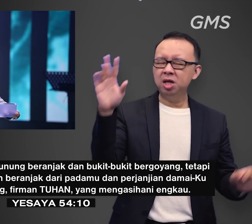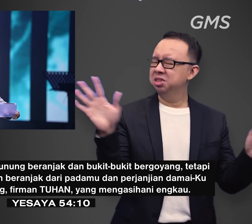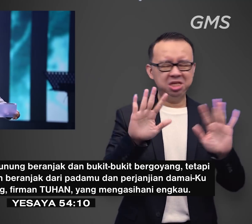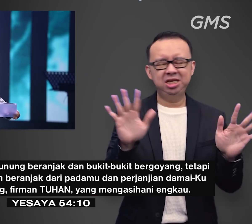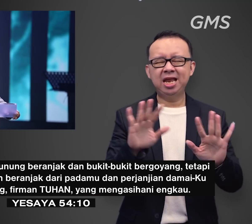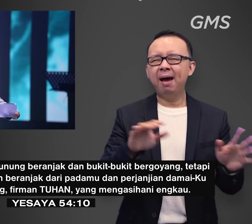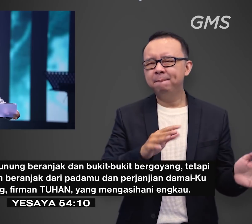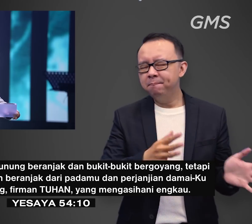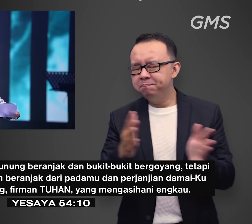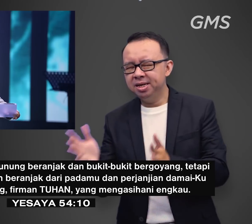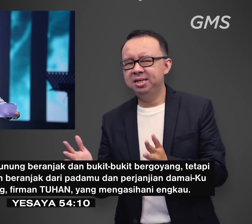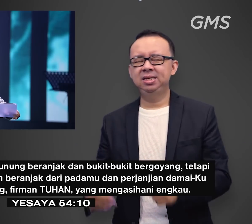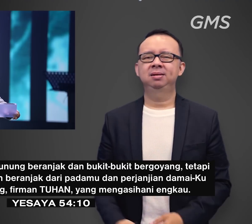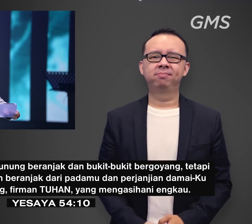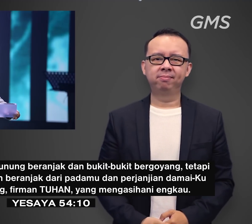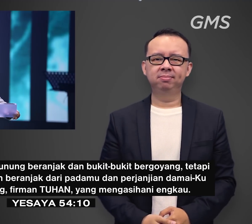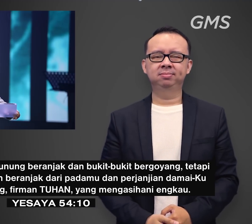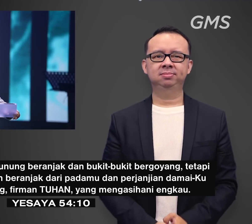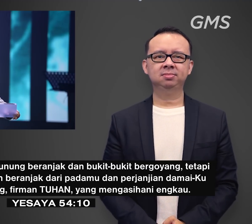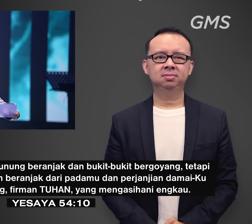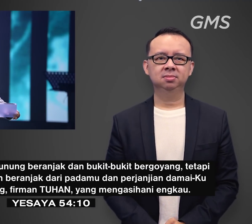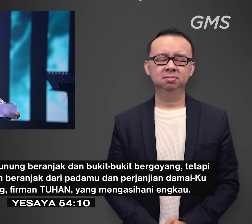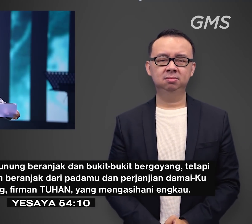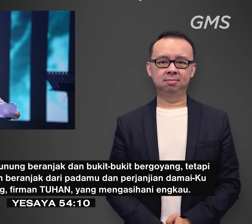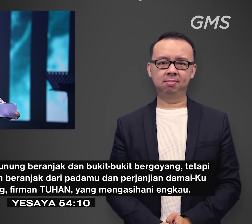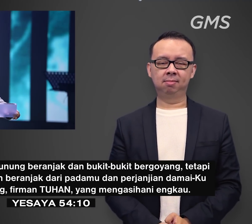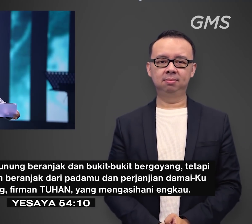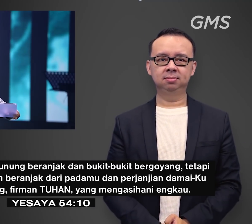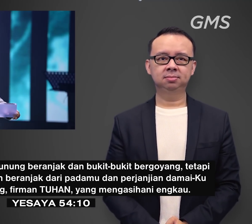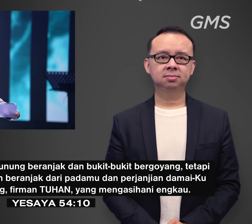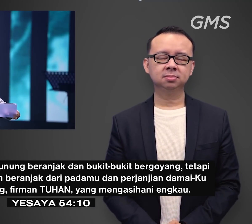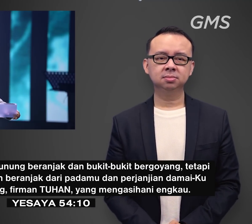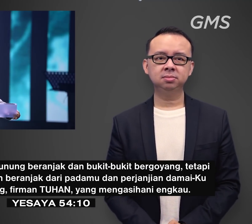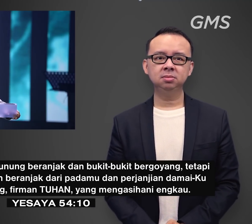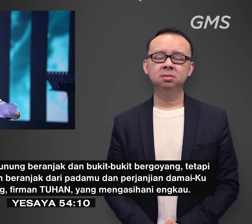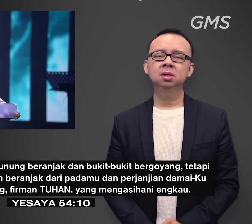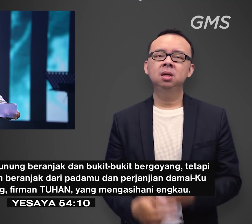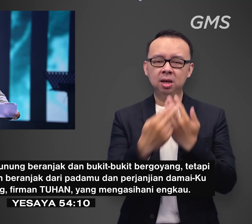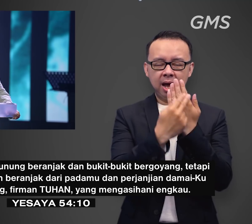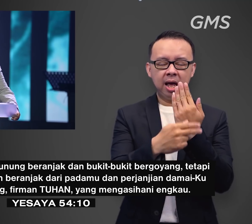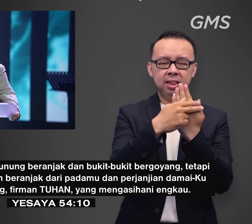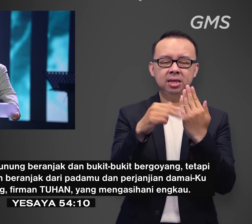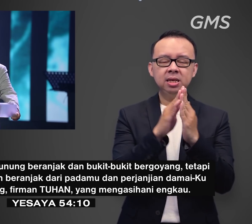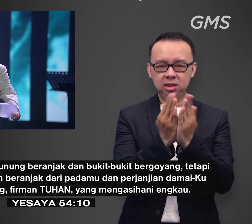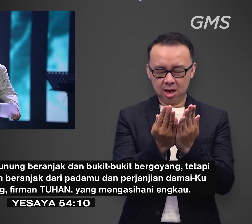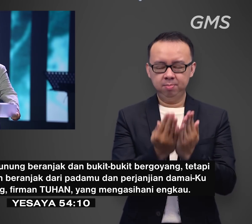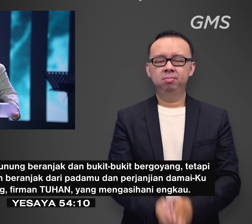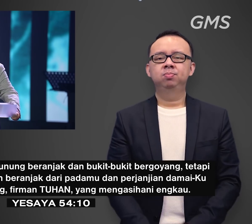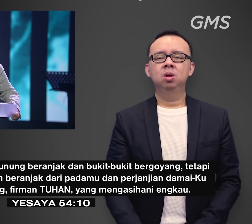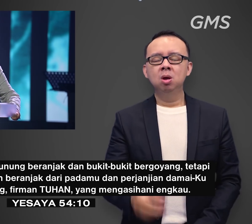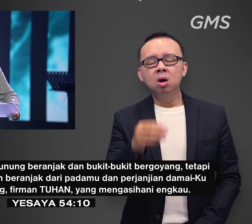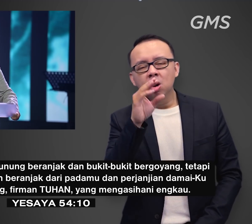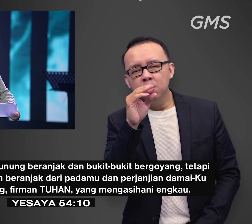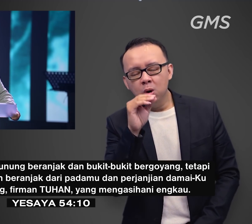damaiku tidak akan bergoyang, firman Tuhan yang mengasihani engkau. Jelas Alkitab berkata bahwa Tuhan tidak